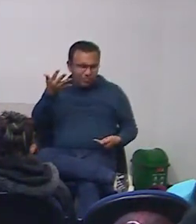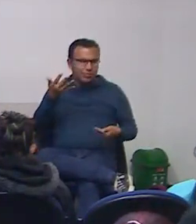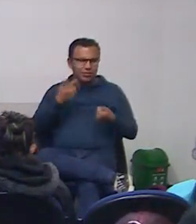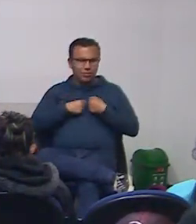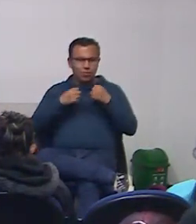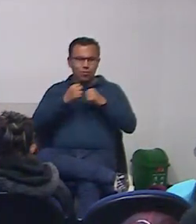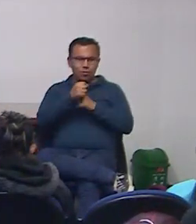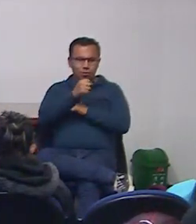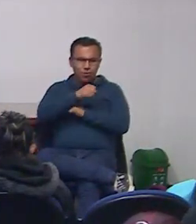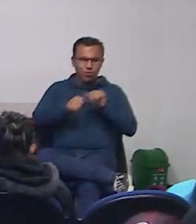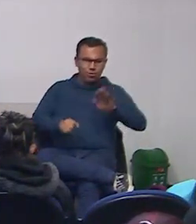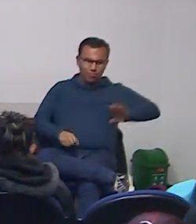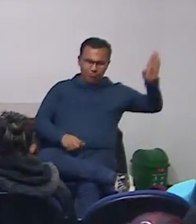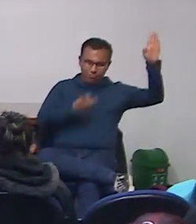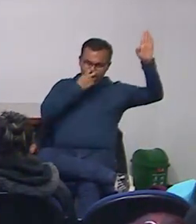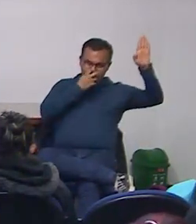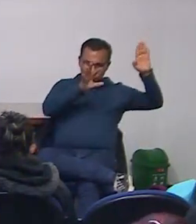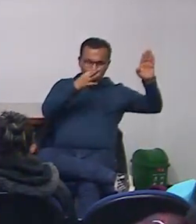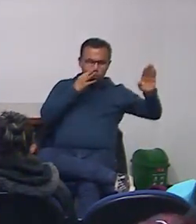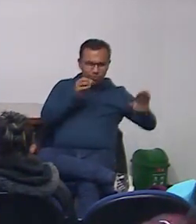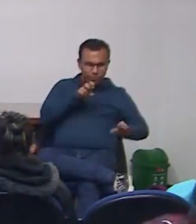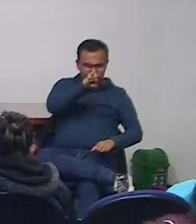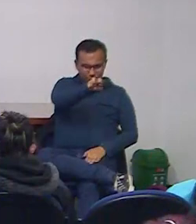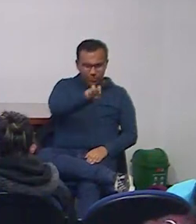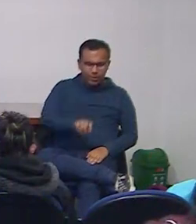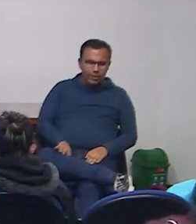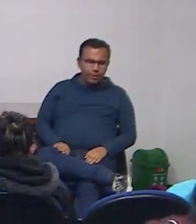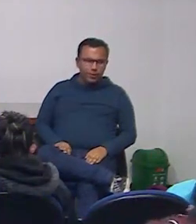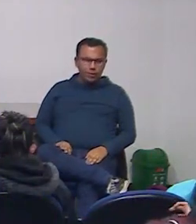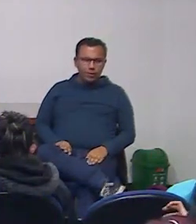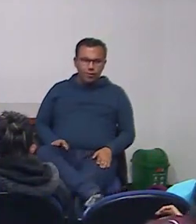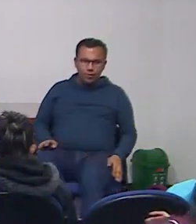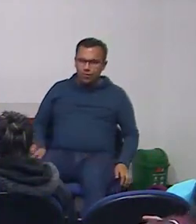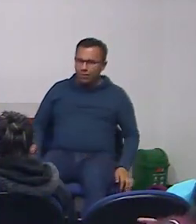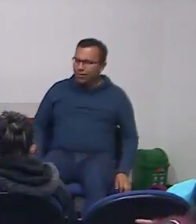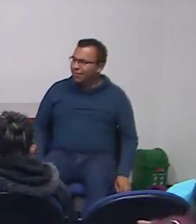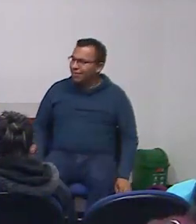nos ayudan a entender mejor lo que estamos haciendo Sí sí sí dime